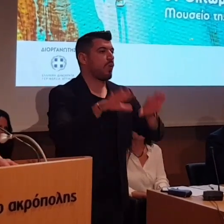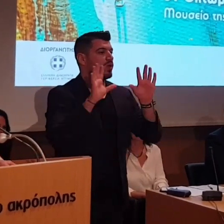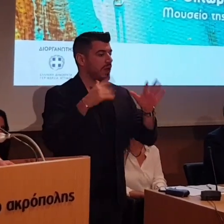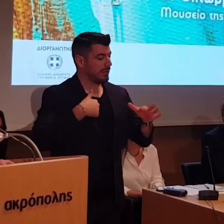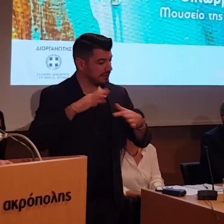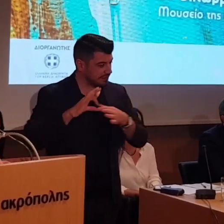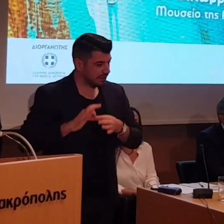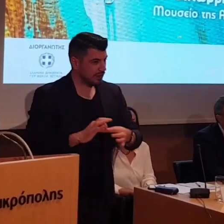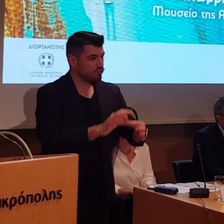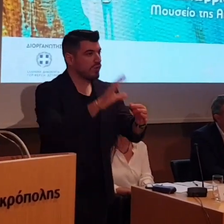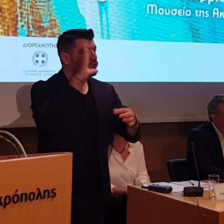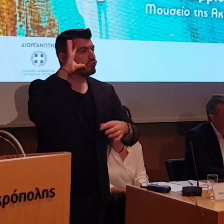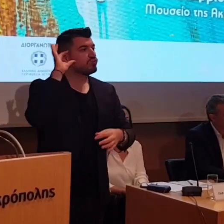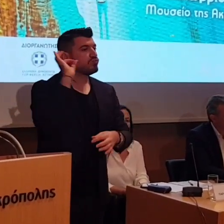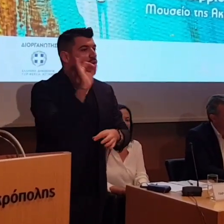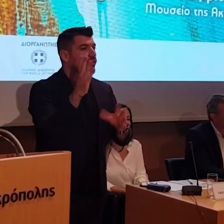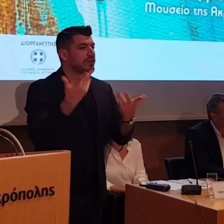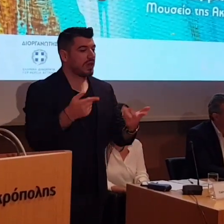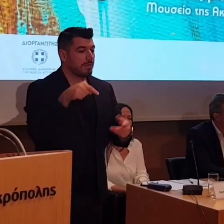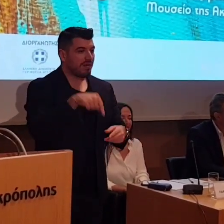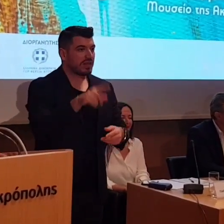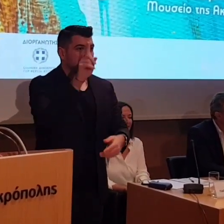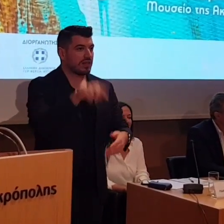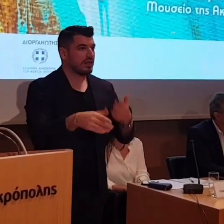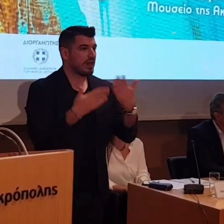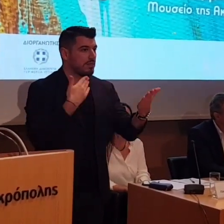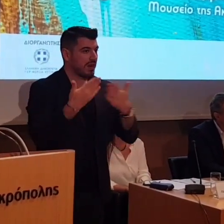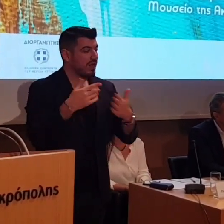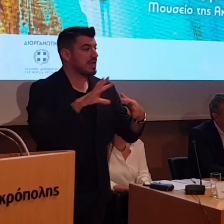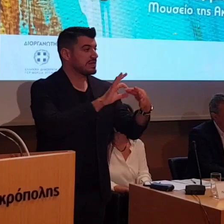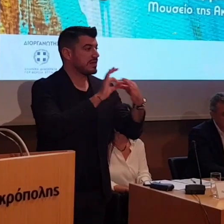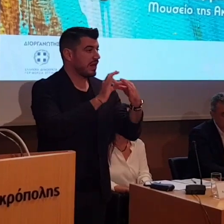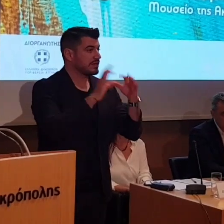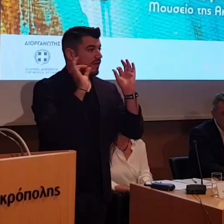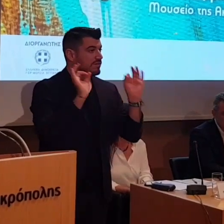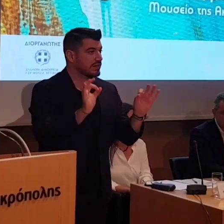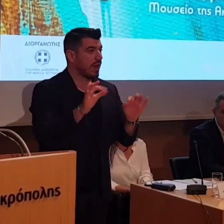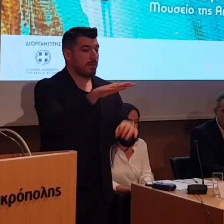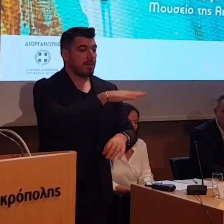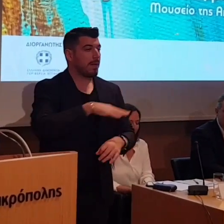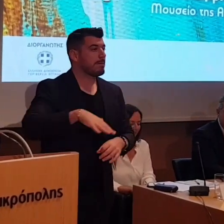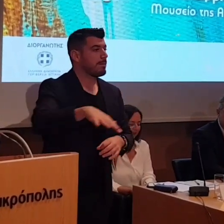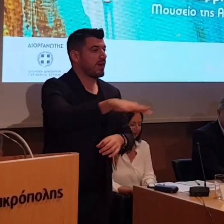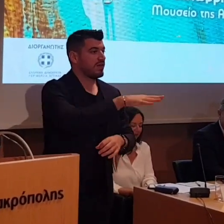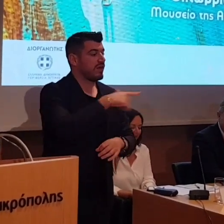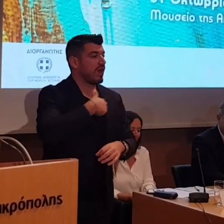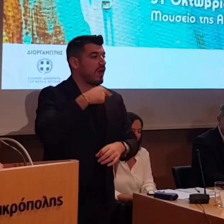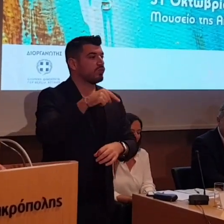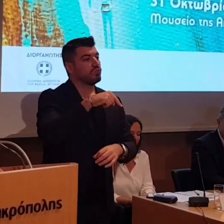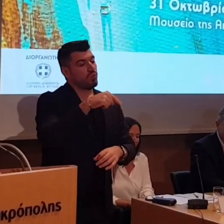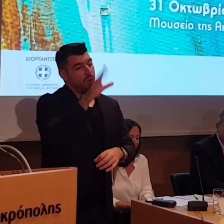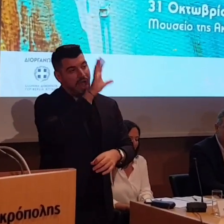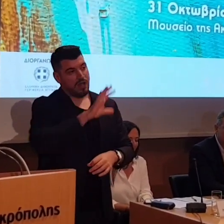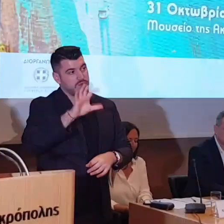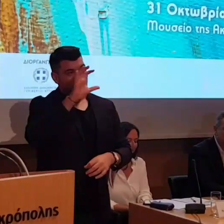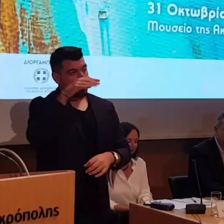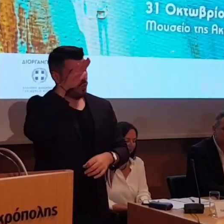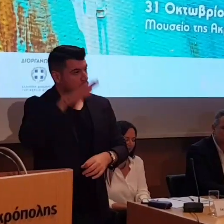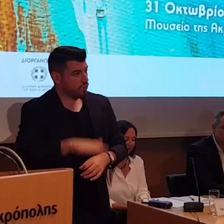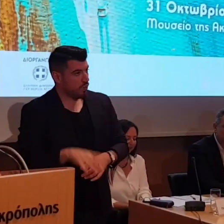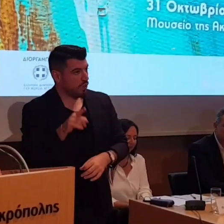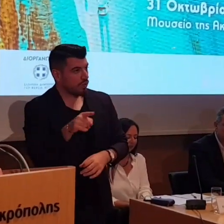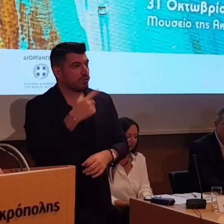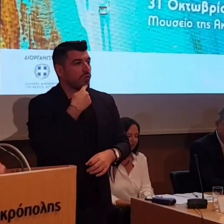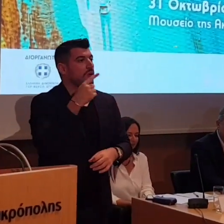να εξειδικεύσουμε με τη σημερινή διεθνή ημερίδα σε συνεργασία με περιφέρειες του Ευρωπαϊκού Νότου, με το Ευρωμεσογειακό Κέντρο